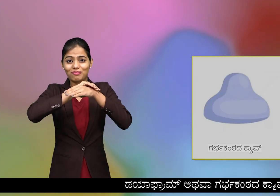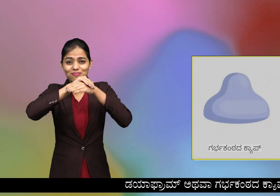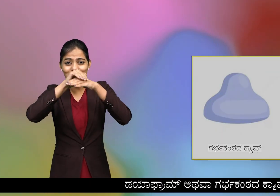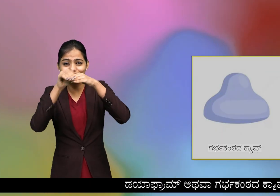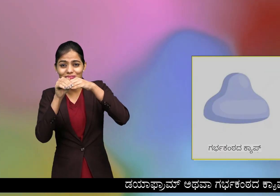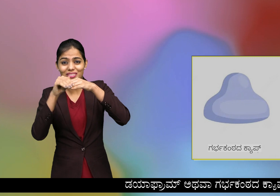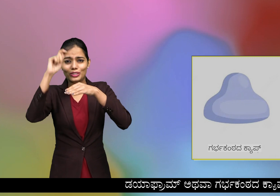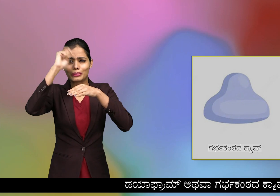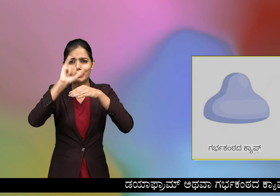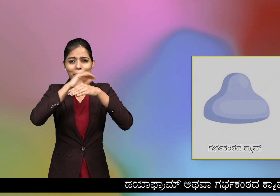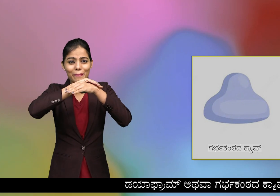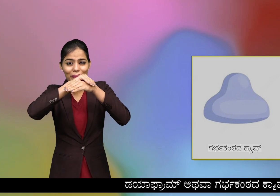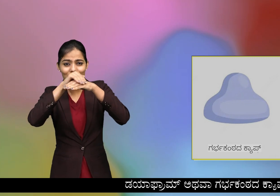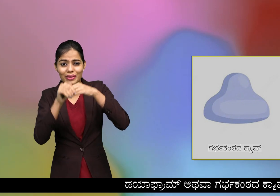ಡಯಾಫ್ರಾಮ್ ಅಥವಾ ಗರ್ಭಕಂಠದ ಕ್ಯಾಪ್.